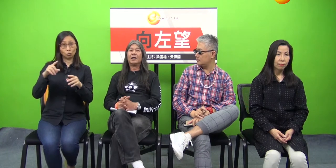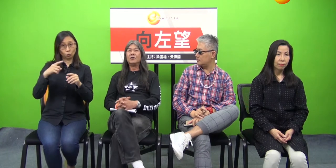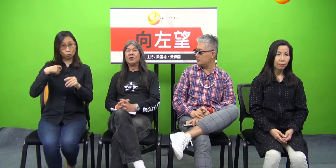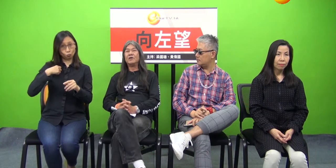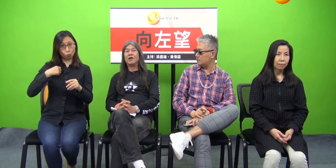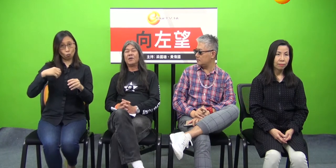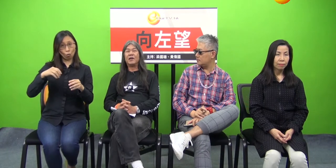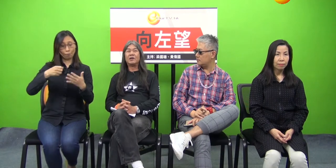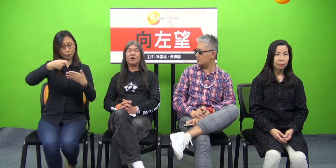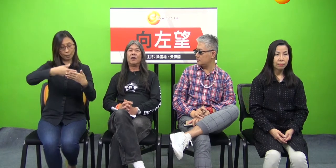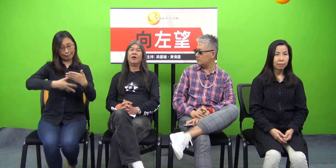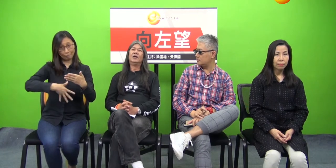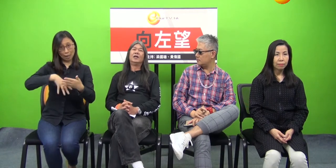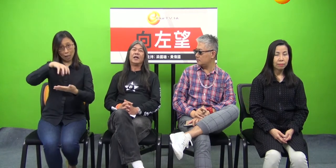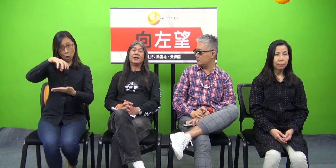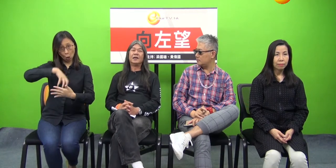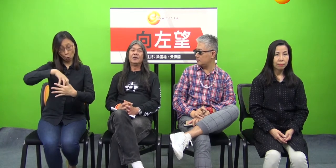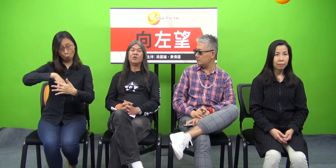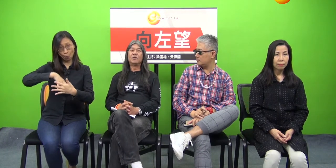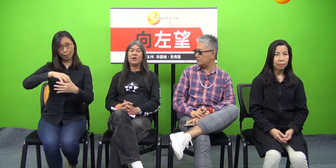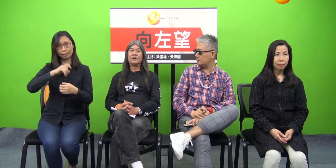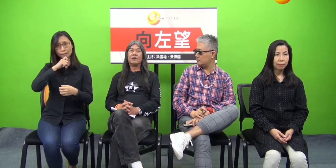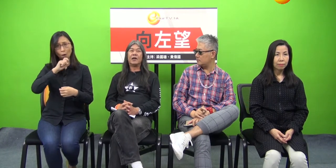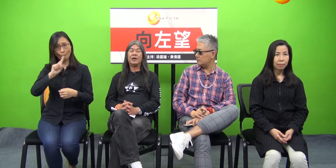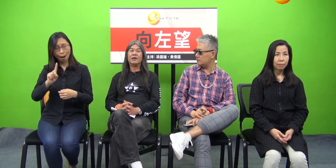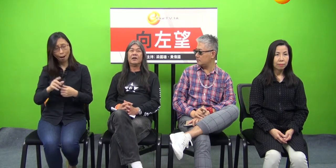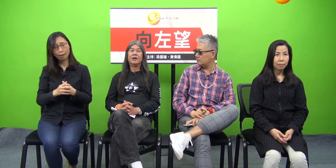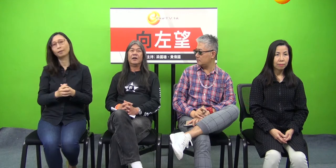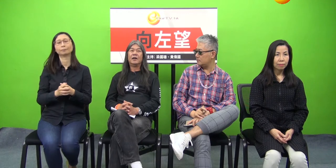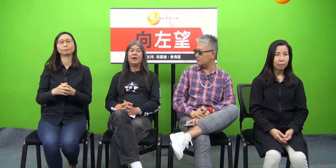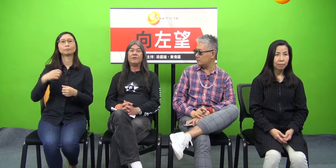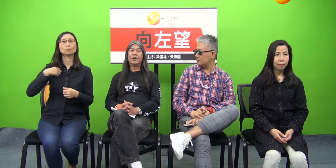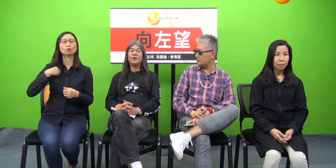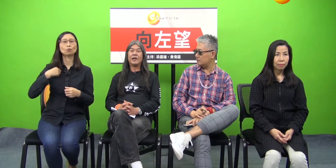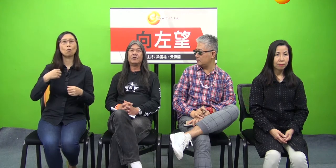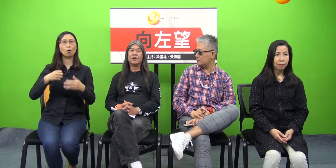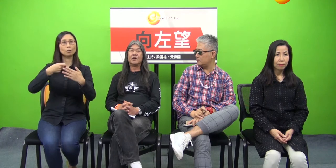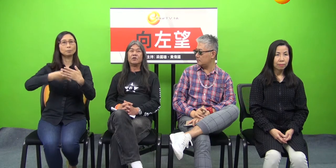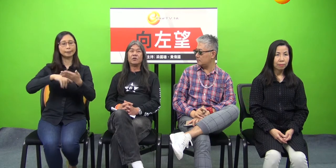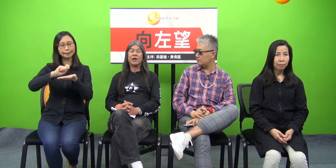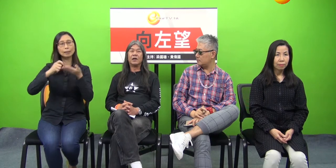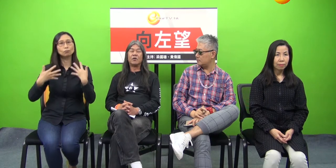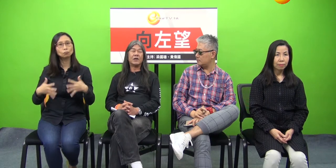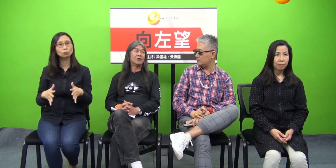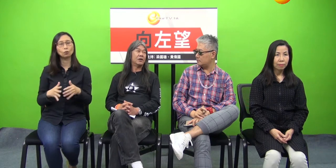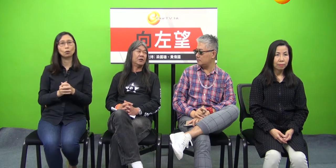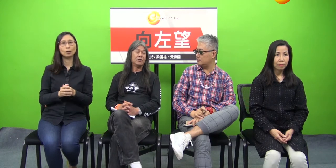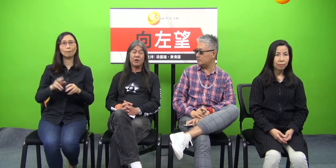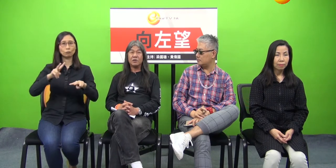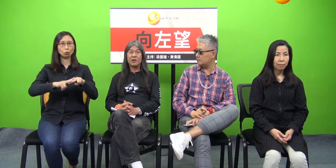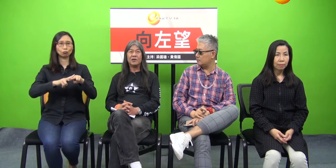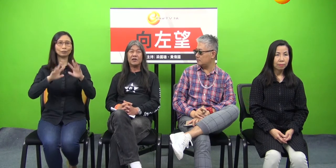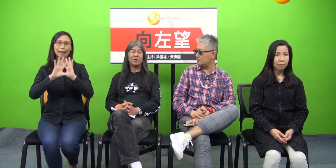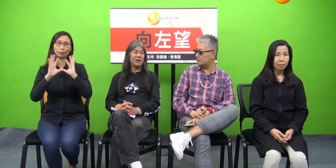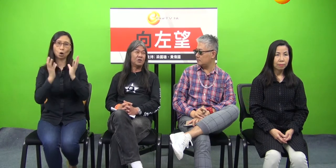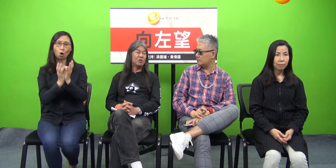跟住中國憲法裏面係咩咧？就講哦，其實咧中國咧就係、是、憲法裏面寫咗咧就由共產黨領導，所以共產